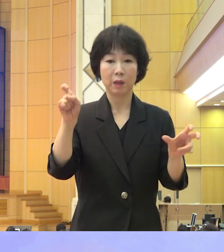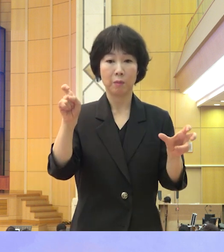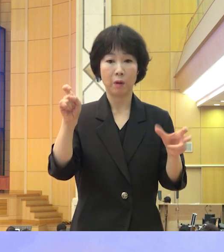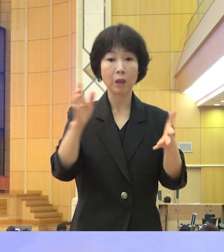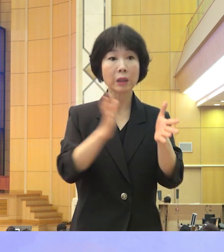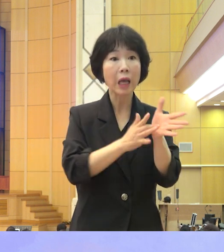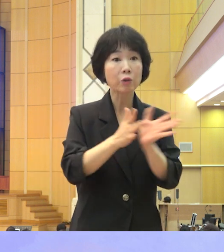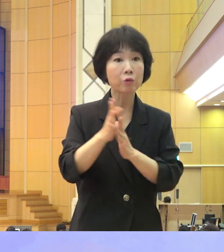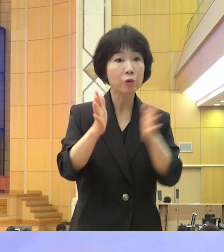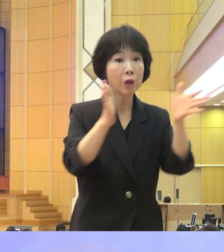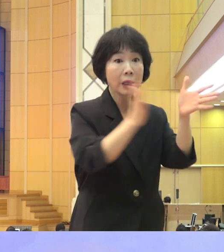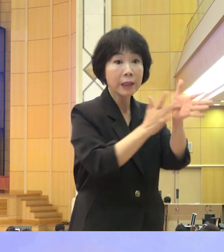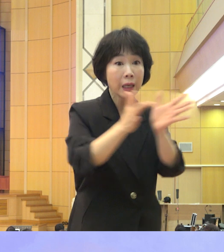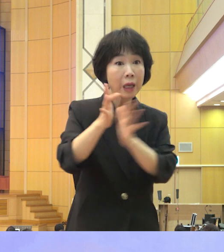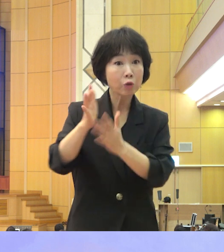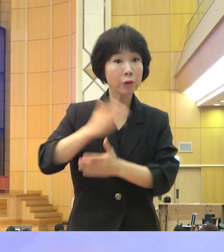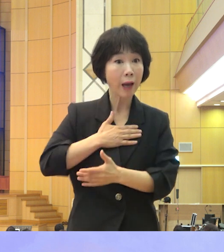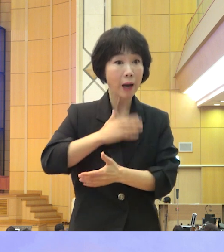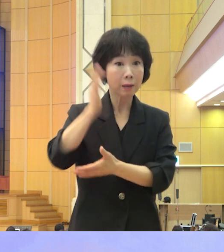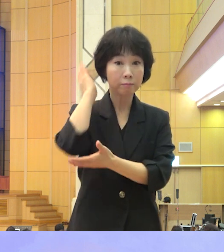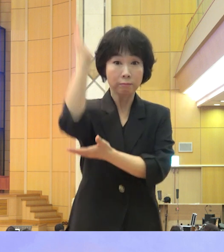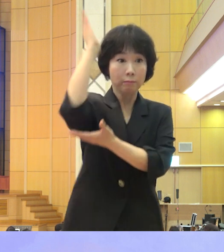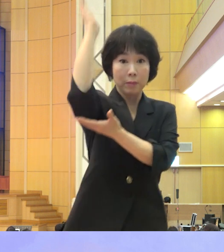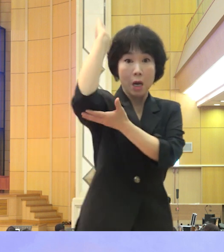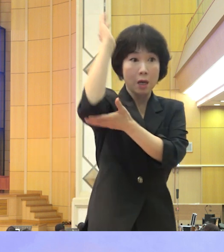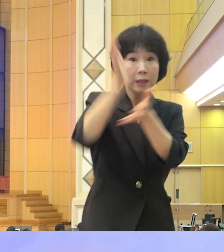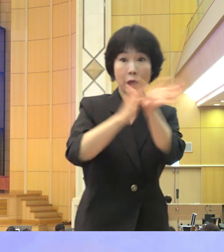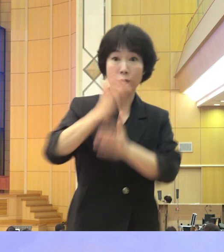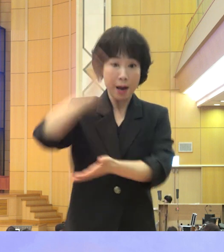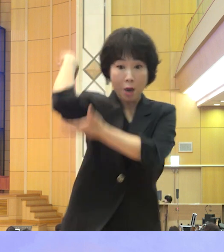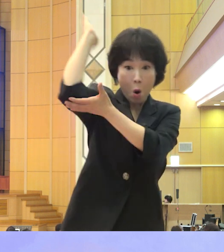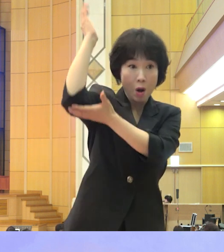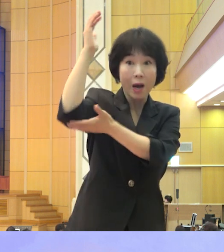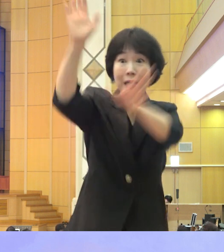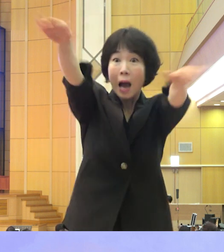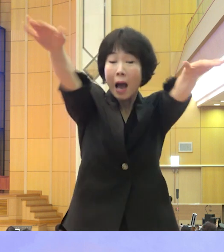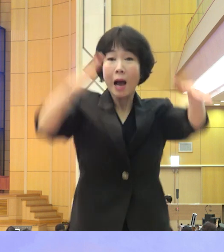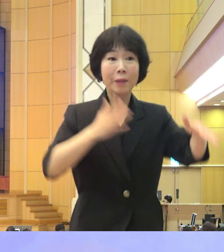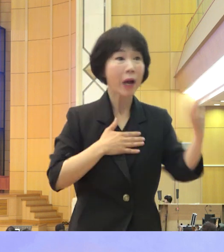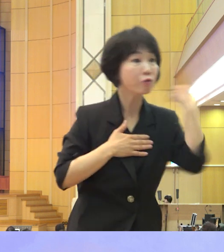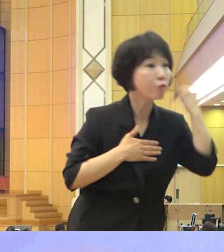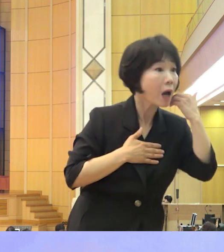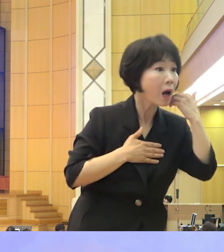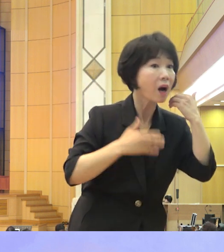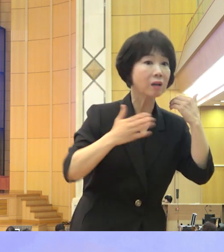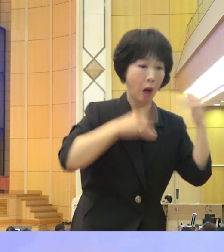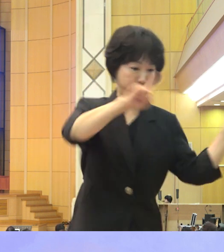요한복음 11장 25절 보니까 예수께서 이르시되 나는 부활이요